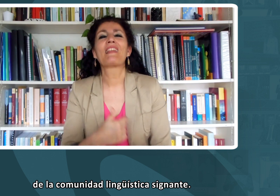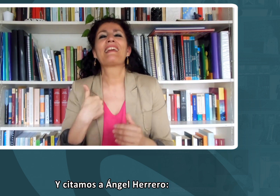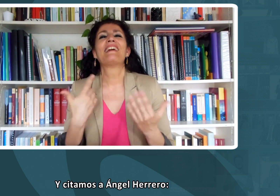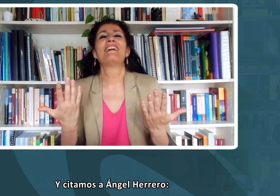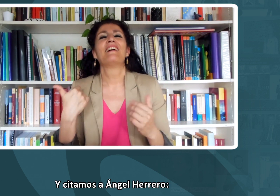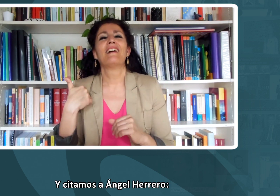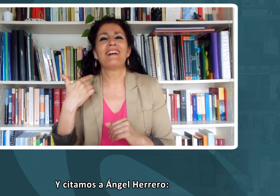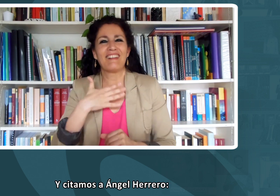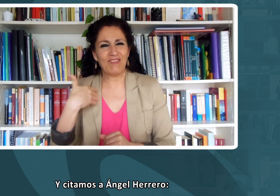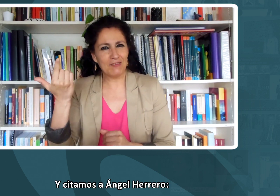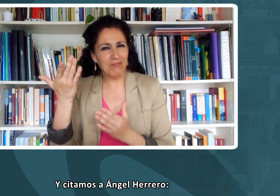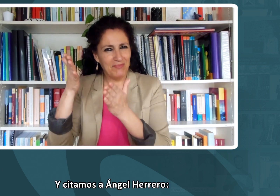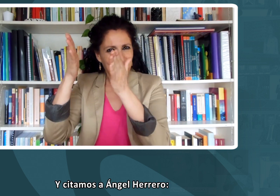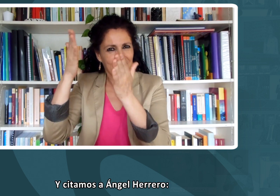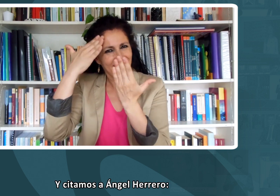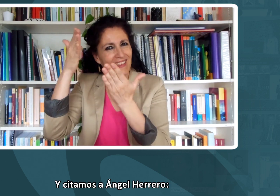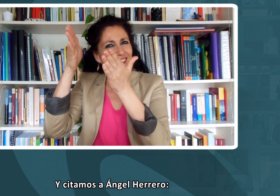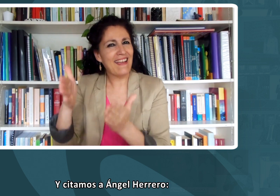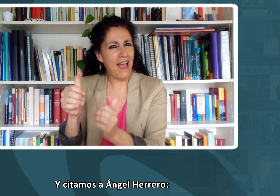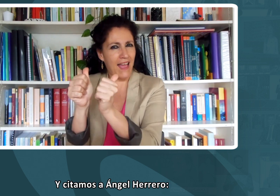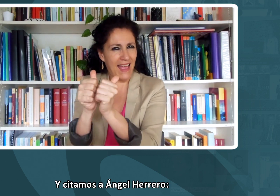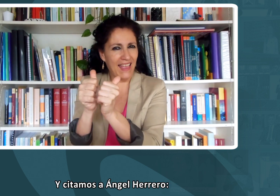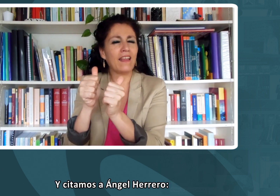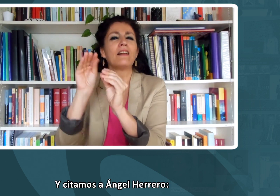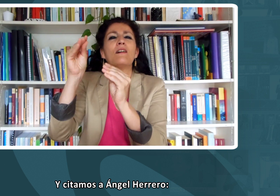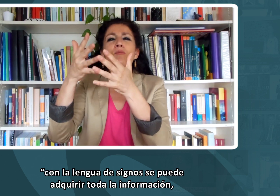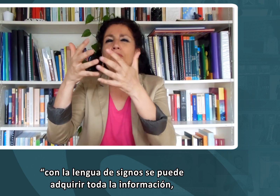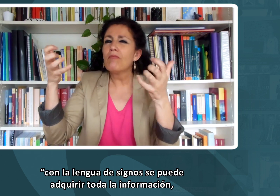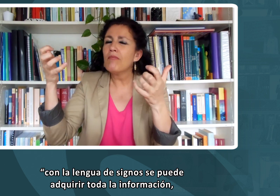Y citamos a Ángel Herrero.